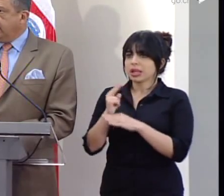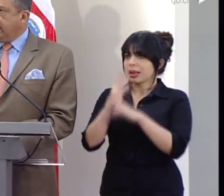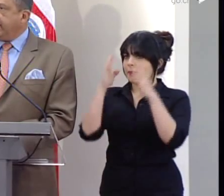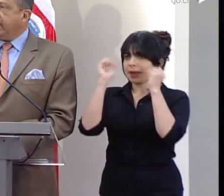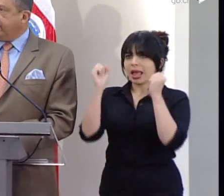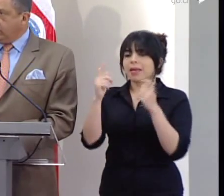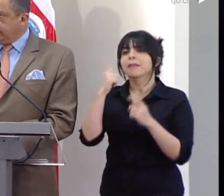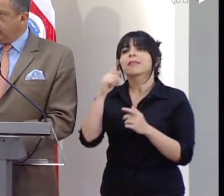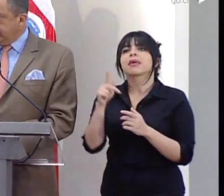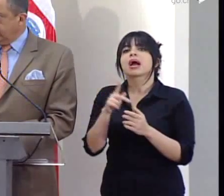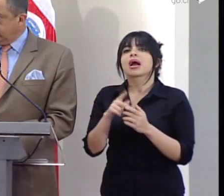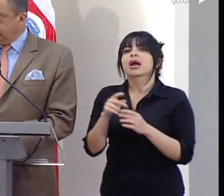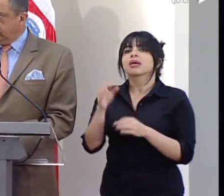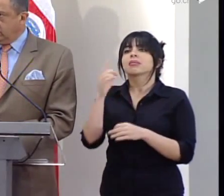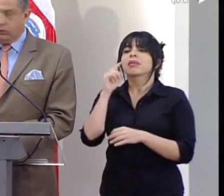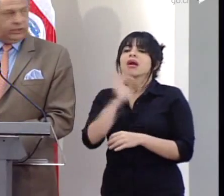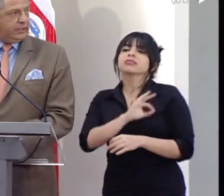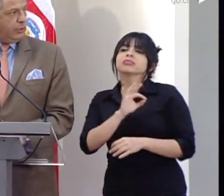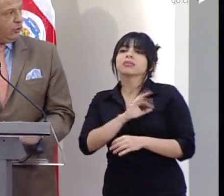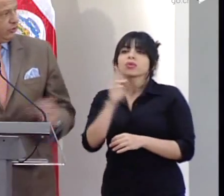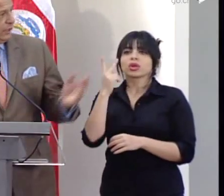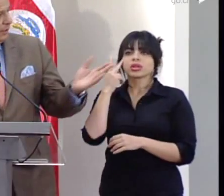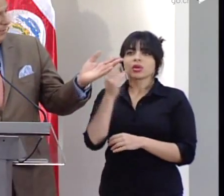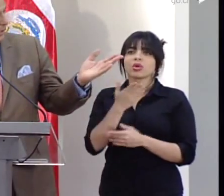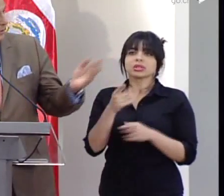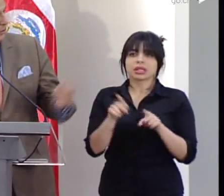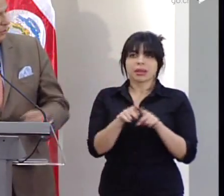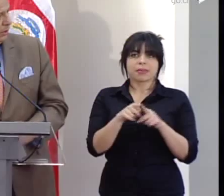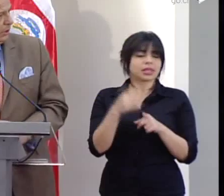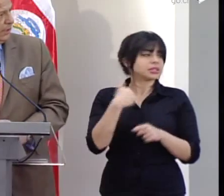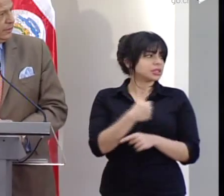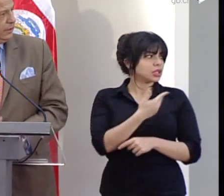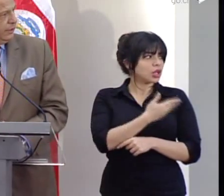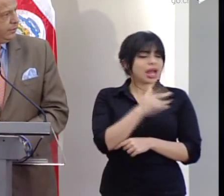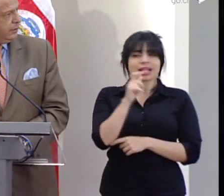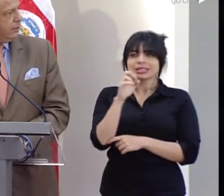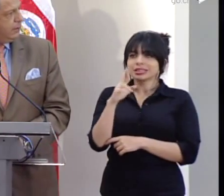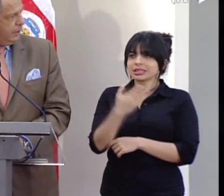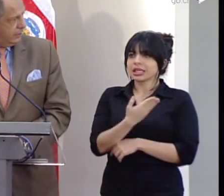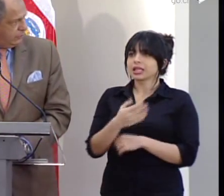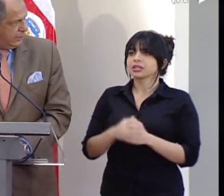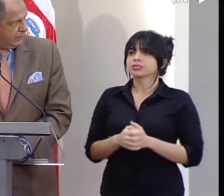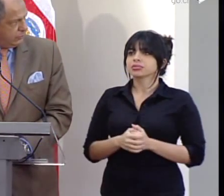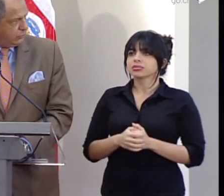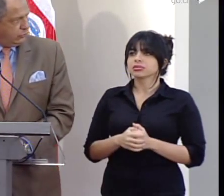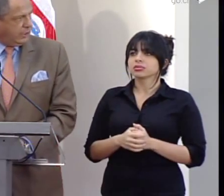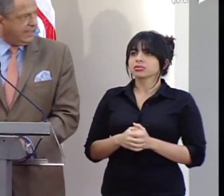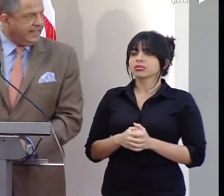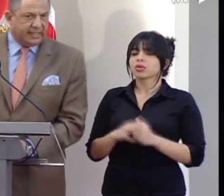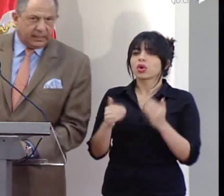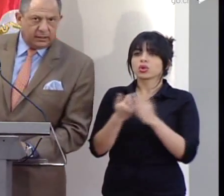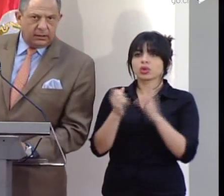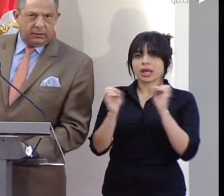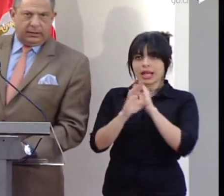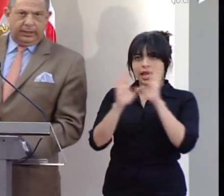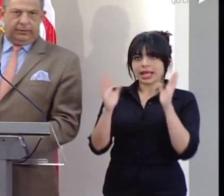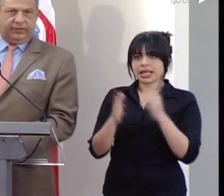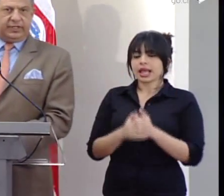embajadas para pagar favores políticos. Contundente. Bueno, cosa que también el señor canciller, con toda